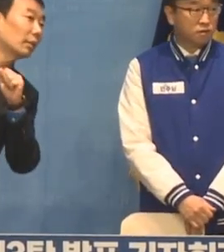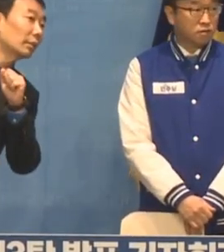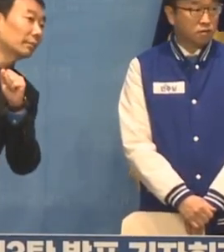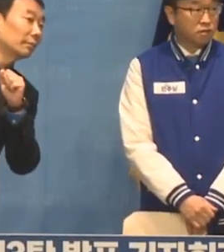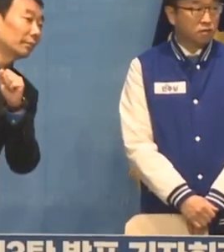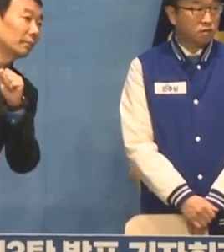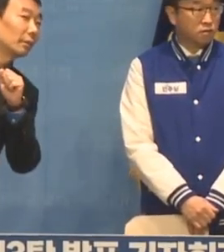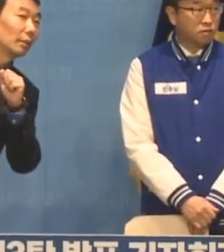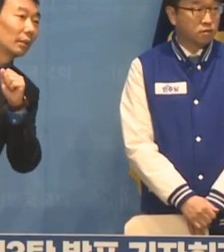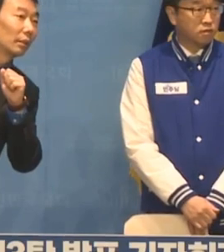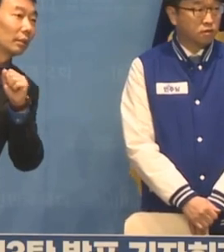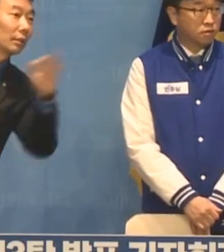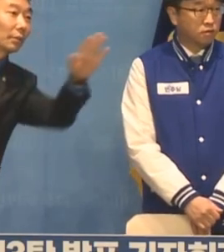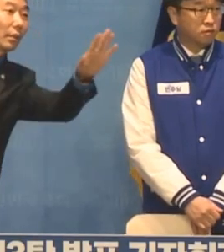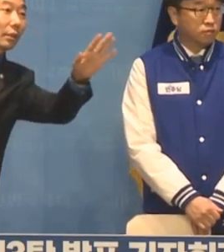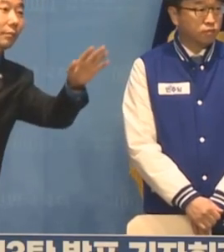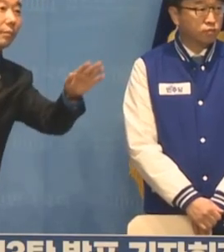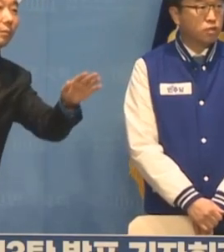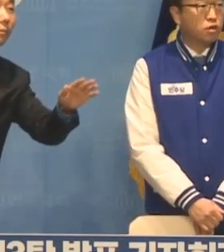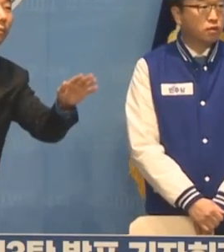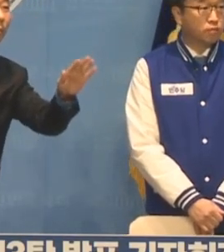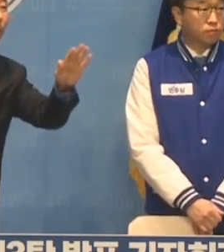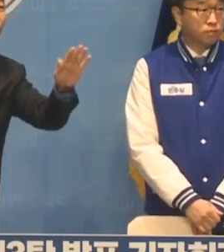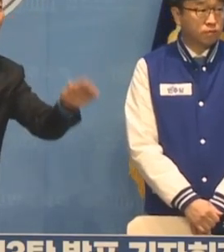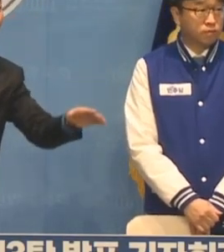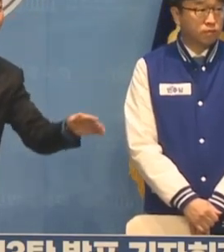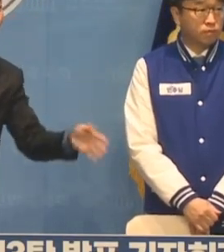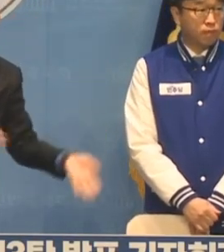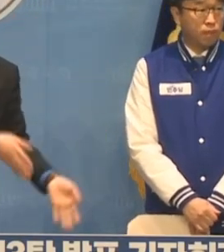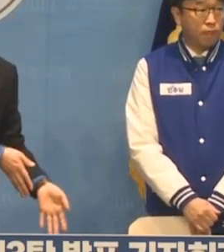최영 비서관님. 최 비서관님. 비서관님.